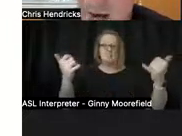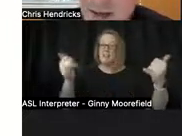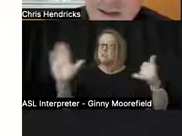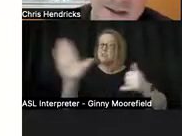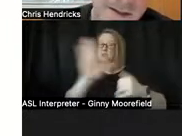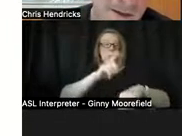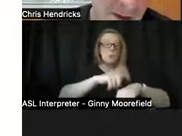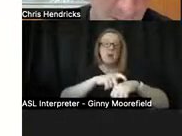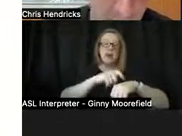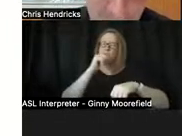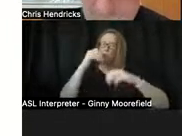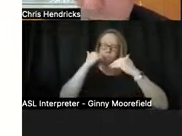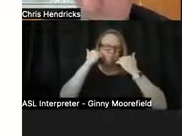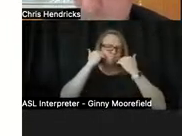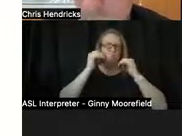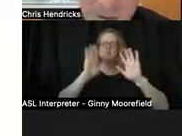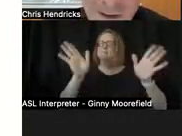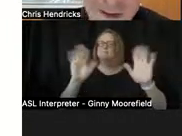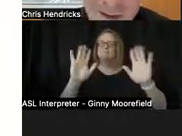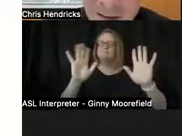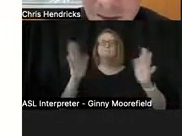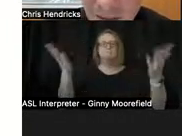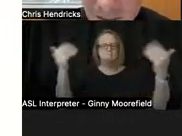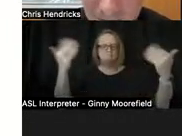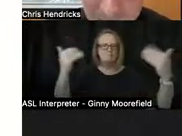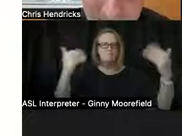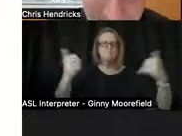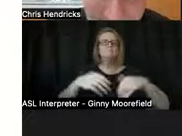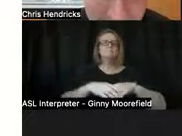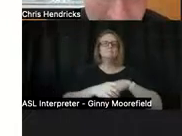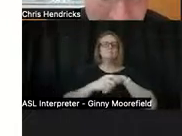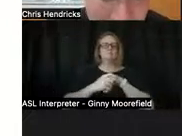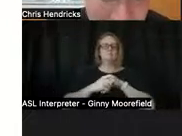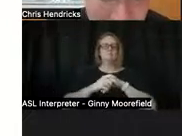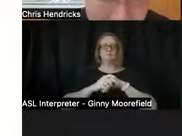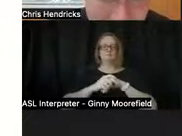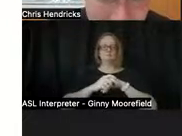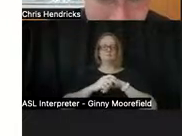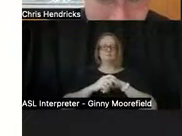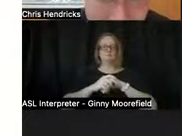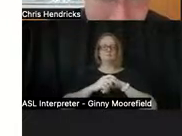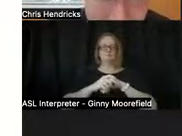Este es el momento para que no haya nadie que sea tímido porque estas son preguntas para ustedes